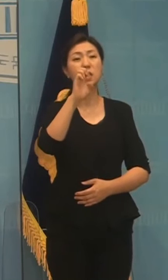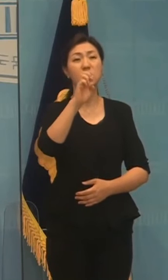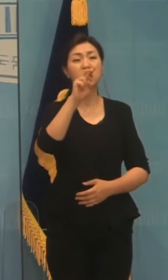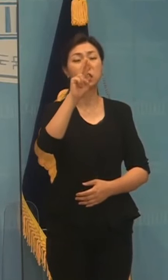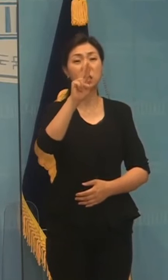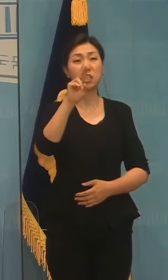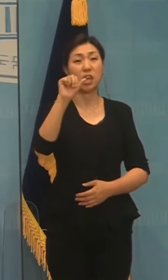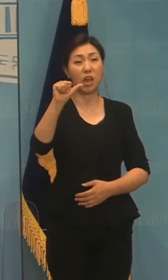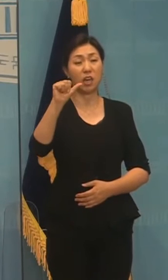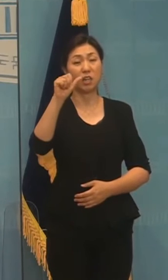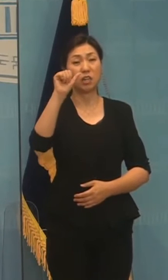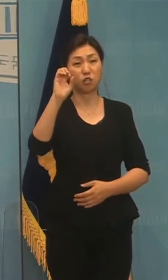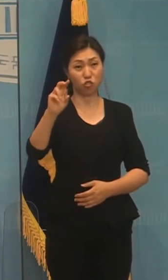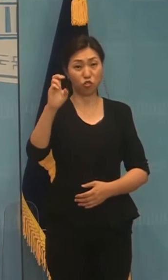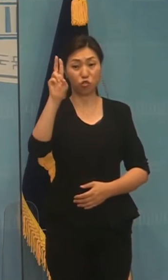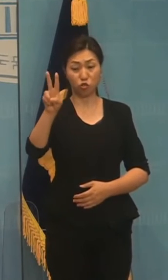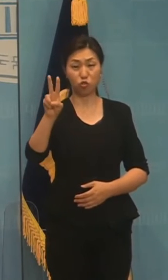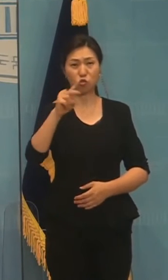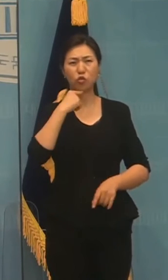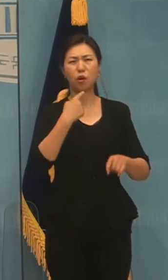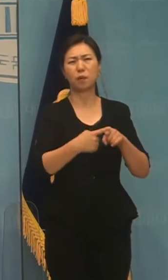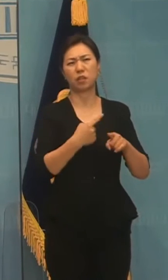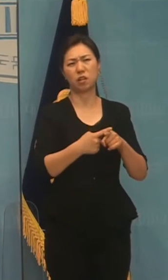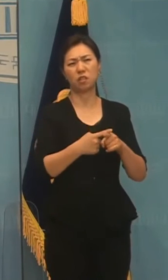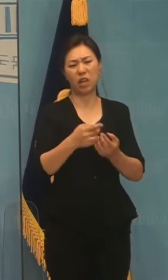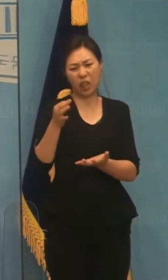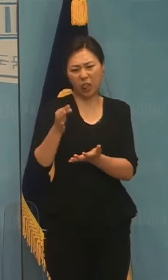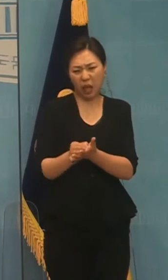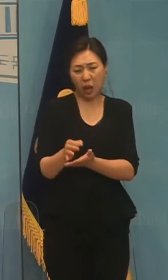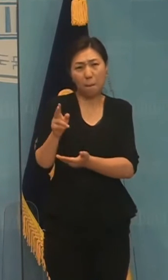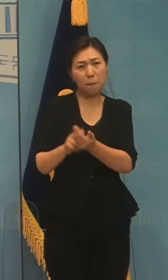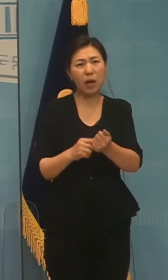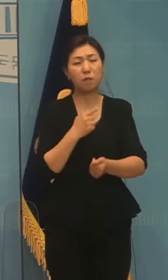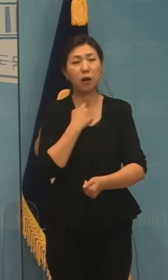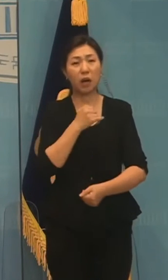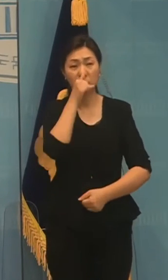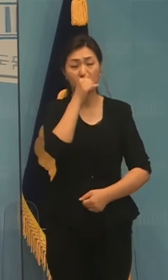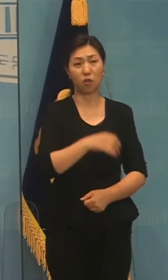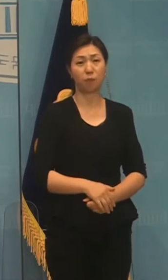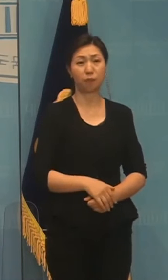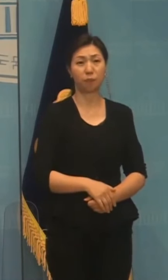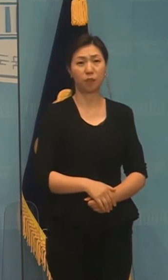저가 수주와 무리한 조건을 수반해야 했습니다. 이른바 군파병이